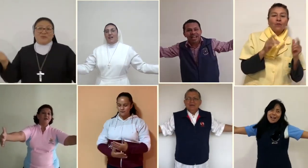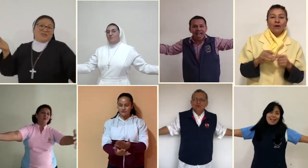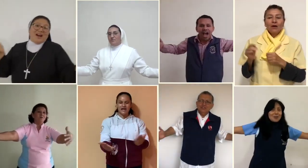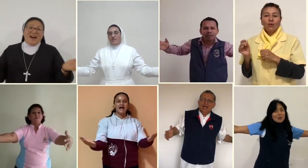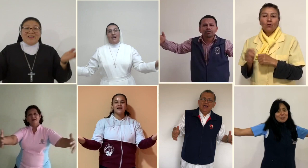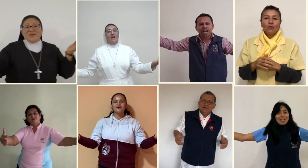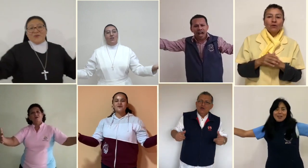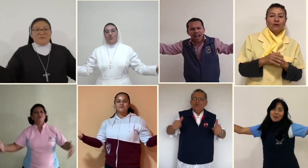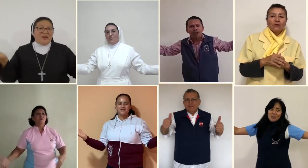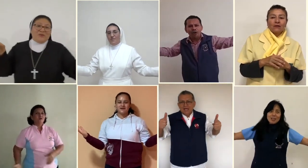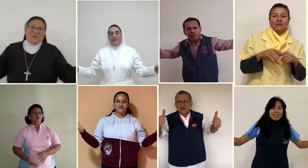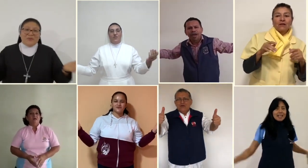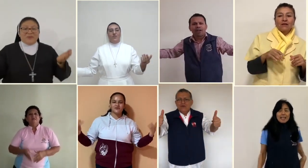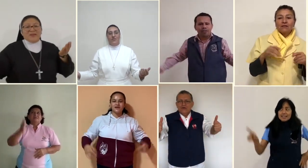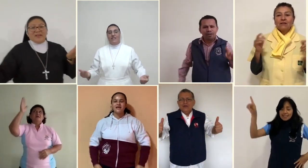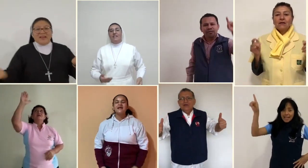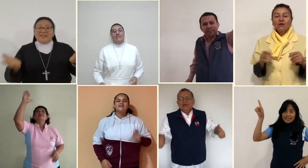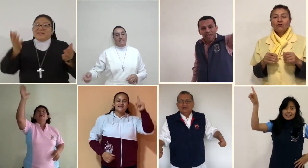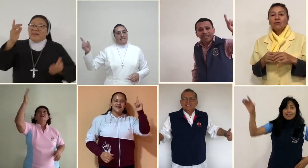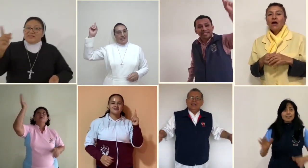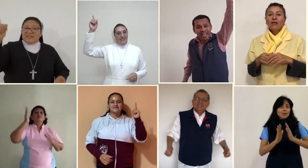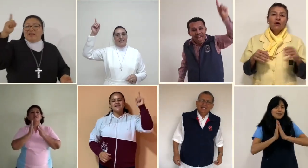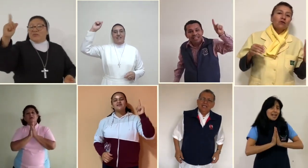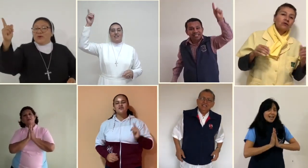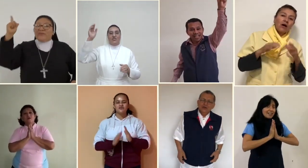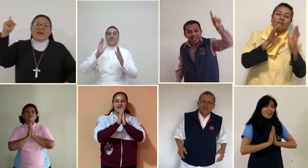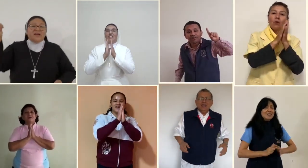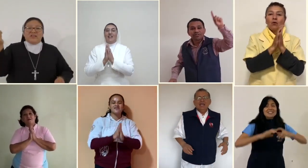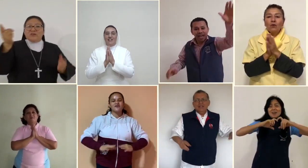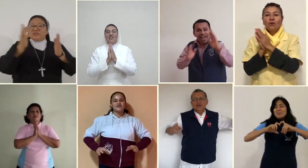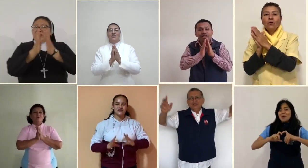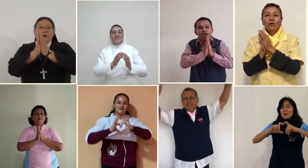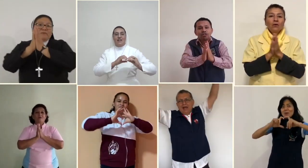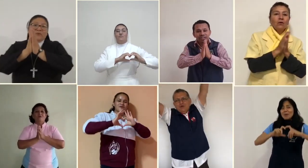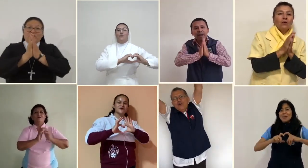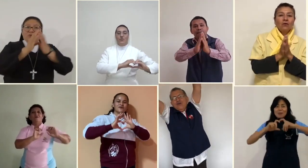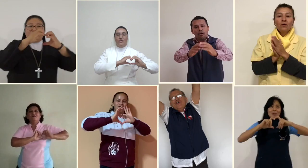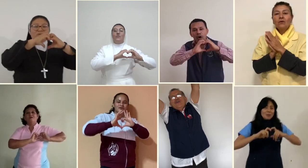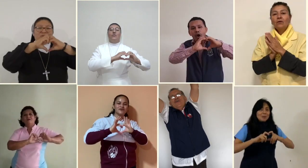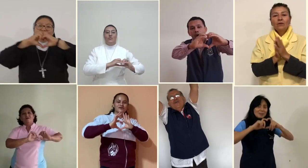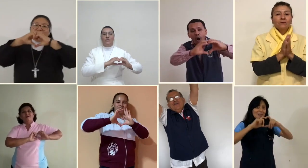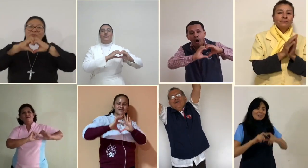busca lo mejor, ser signos del Dios amor